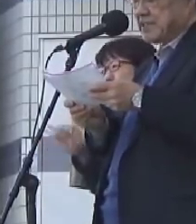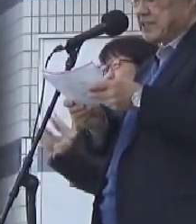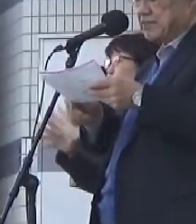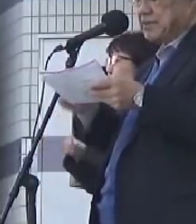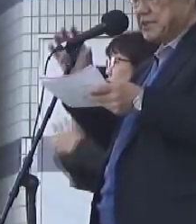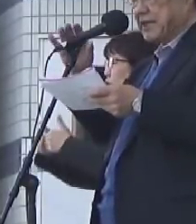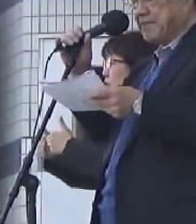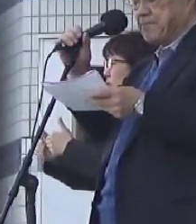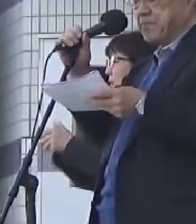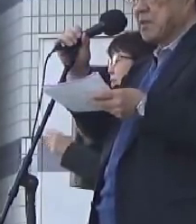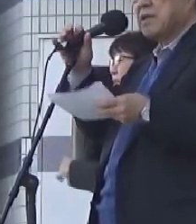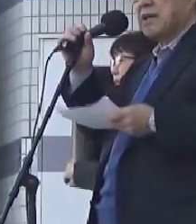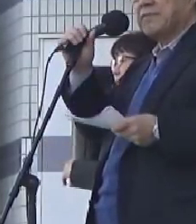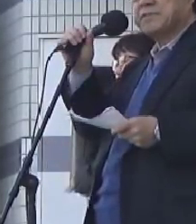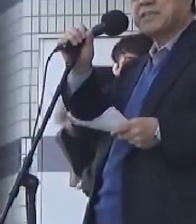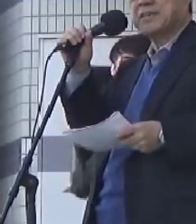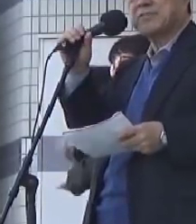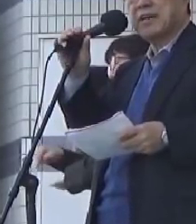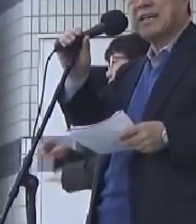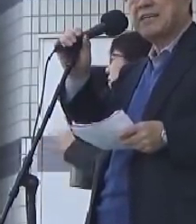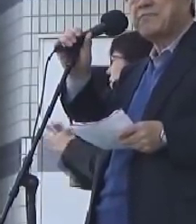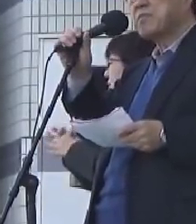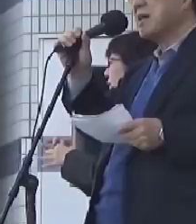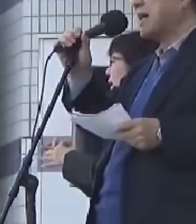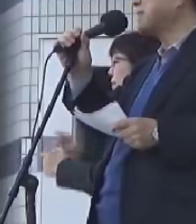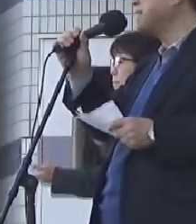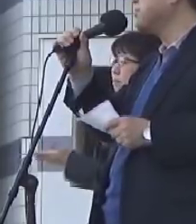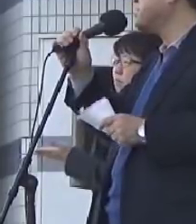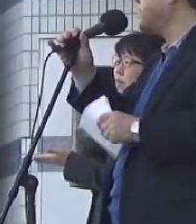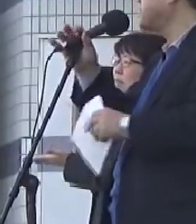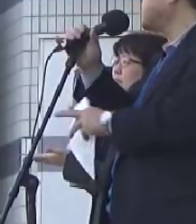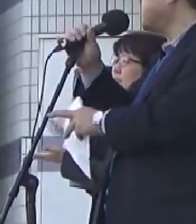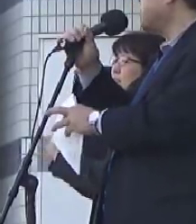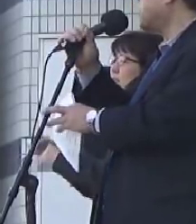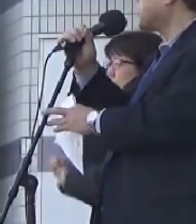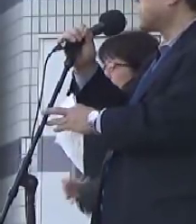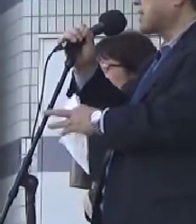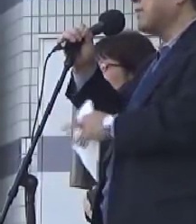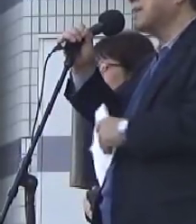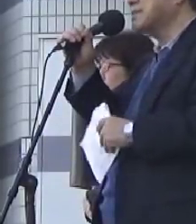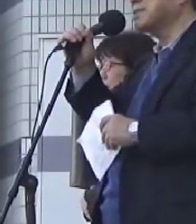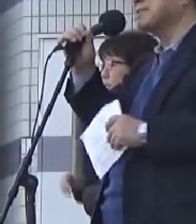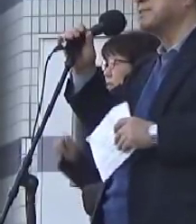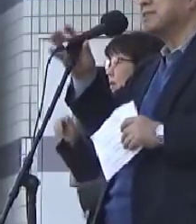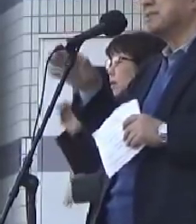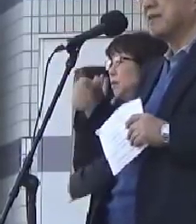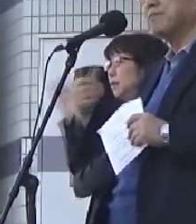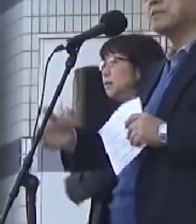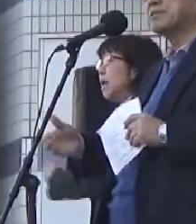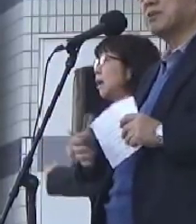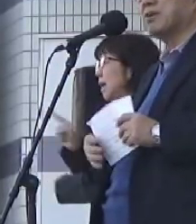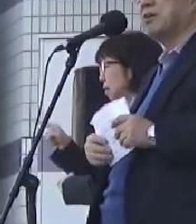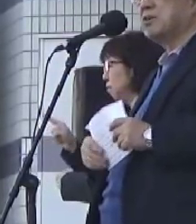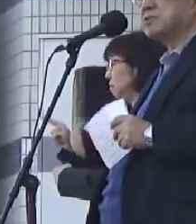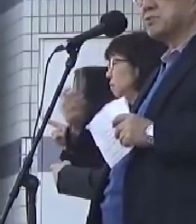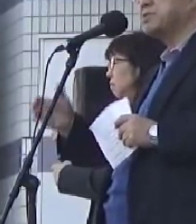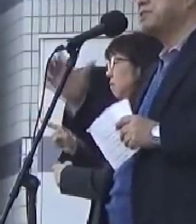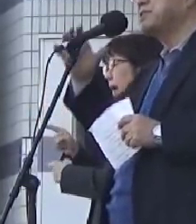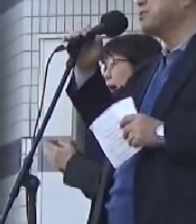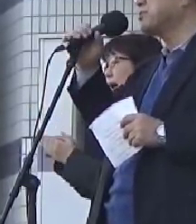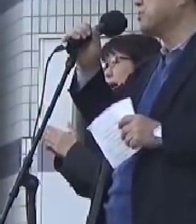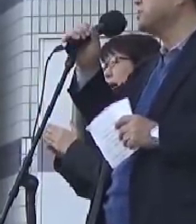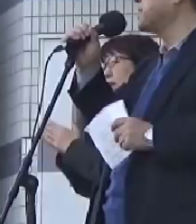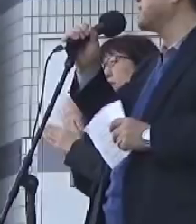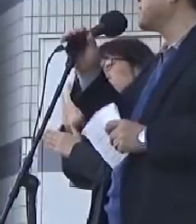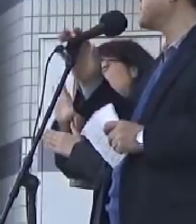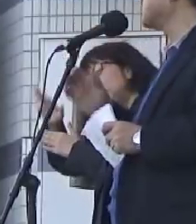していただきました。安倍政権は破綻をしているにもかかわらず原発を推